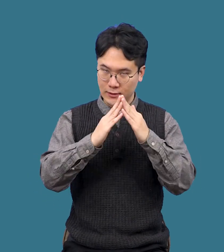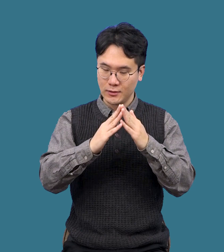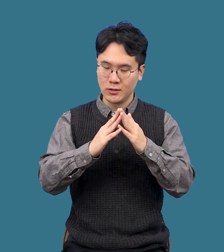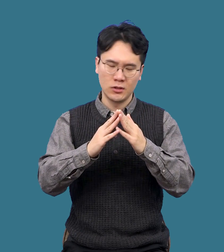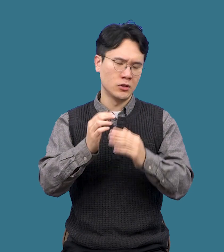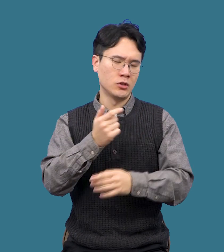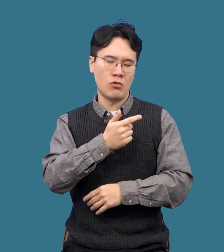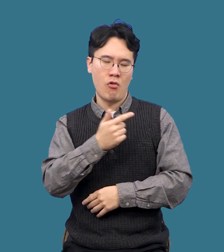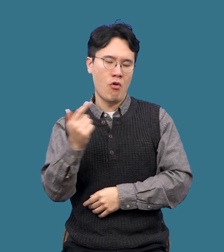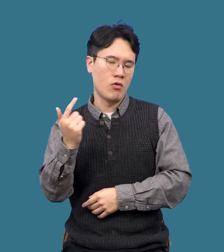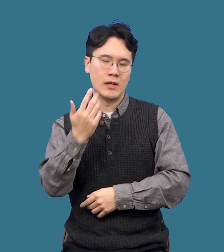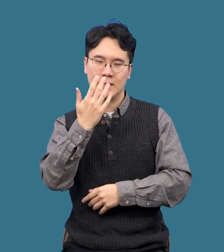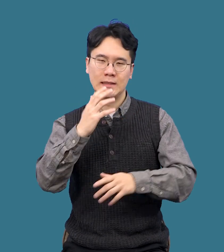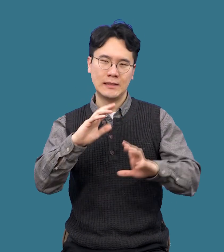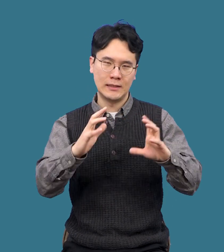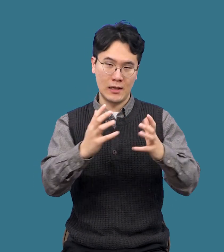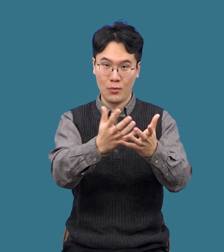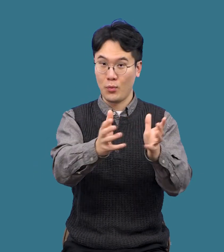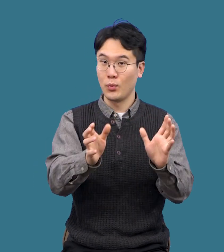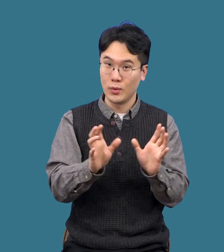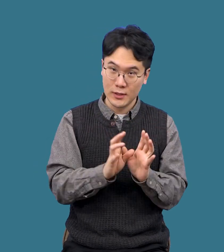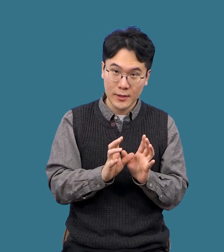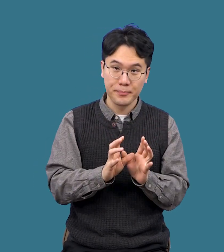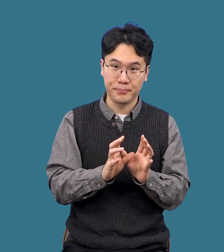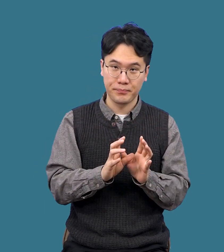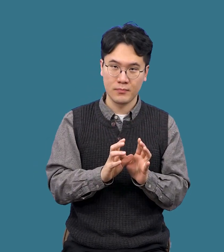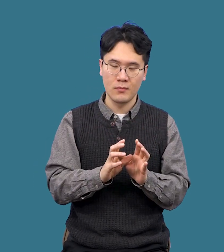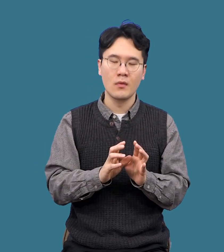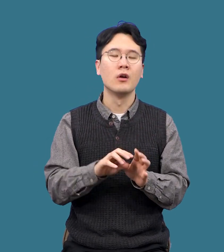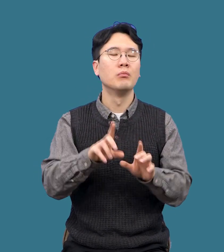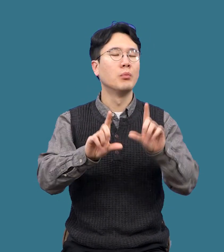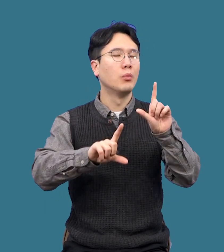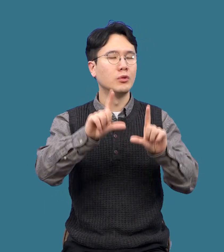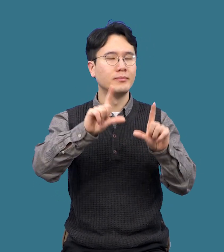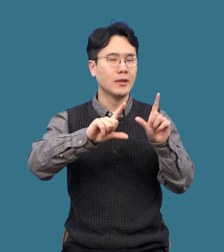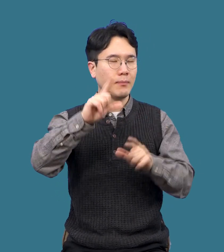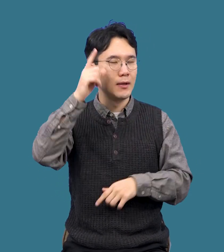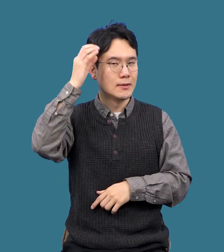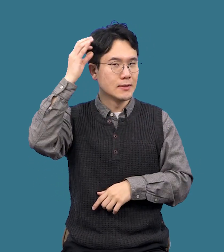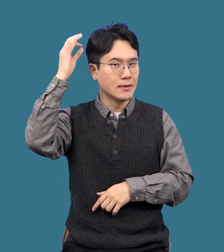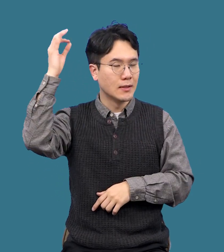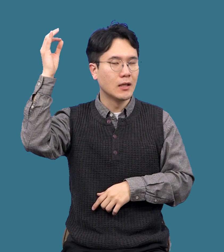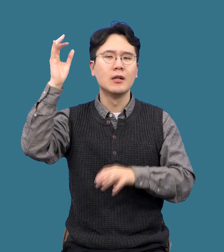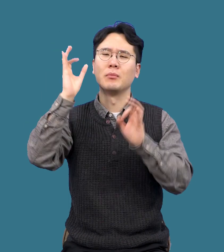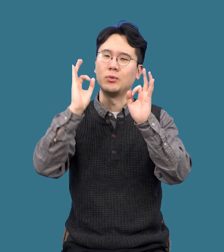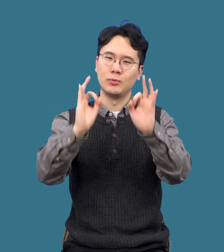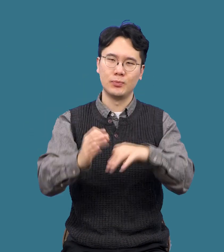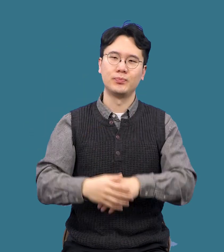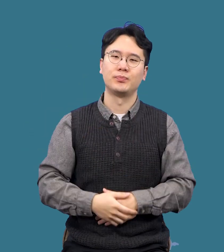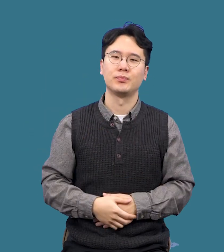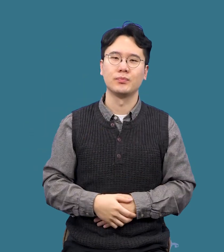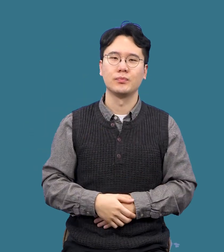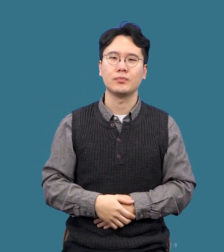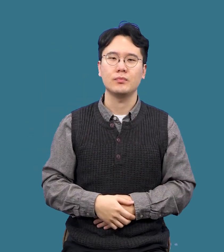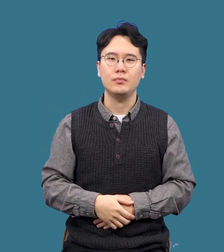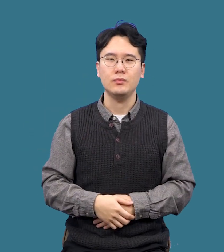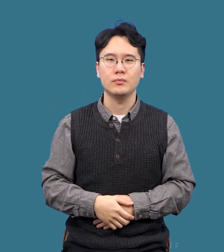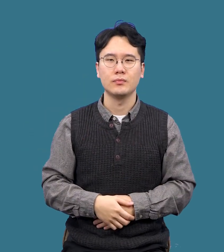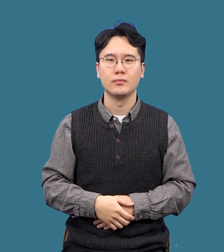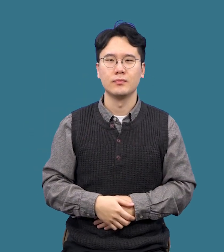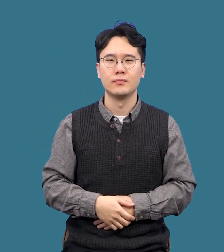이스라엘 공동체의 그 진지를 상상해 보십시오. 이 진지 한복판에 뭐가